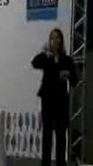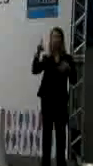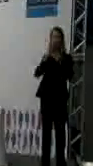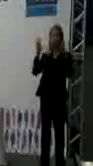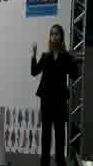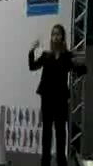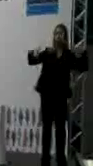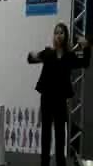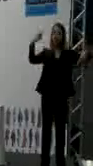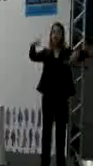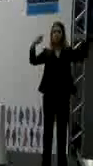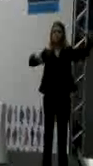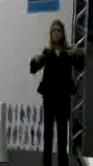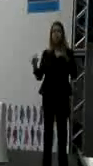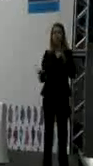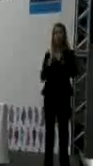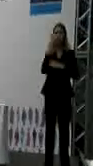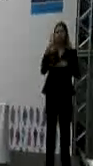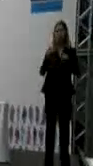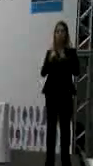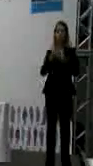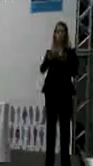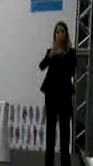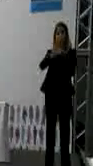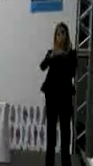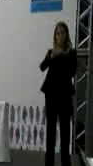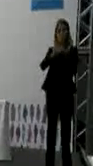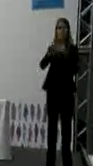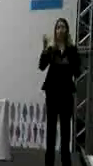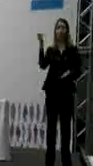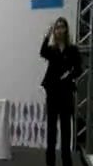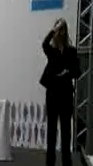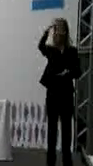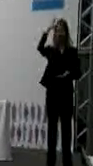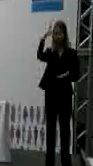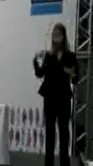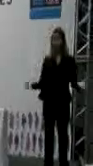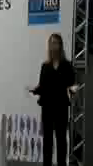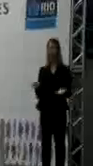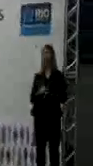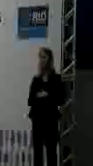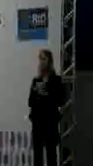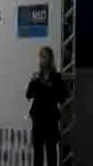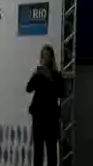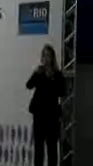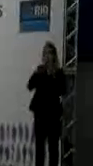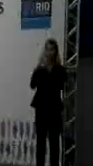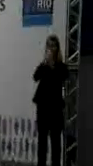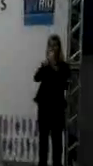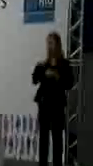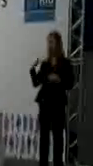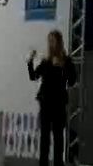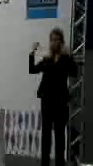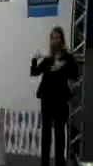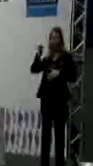se estabeleça, que é a criação do Conselho Municipal. Eu acredito assim, que essas três coisas que eu ouvi aqui antes de